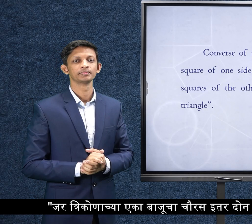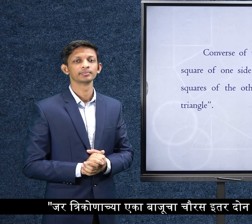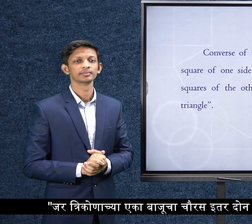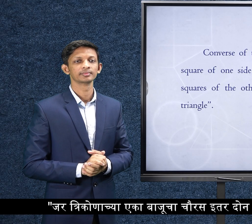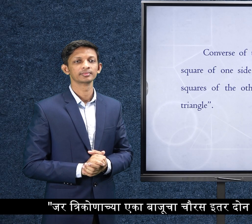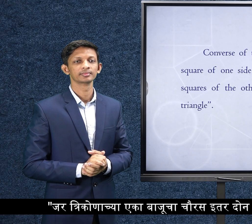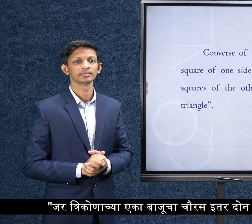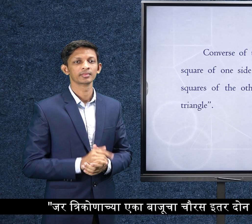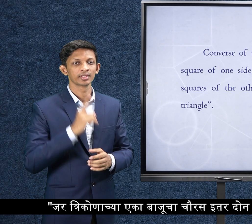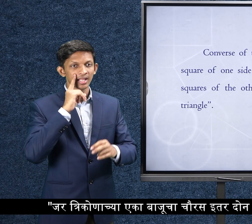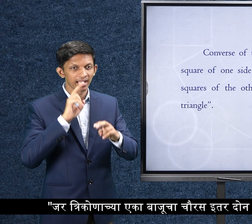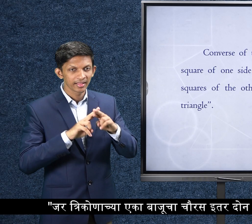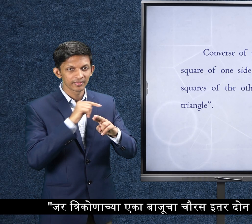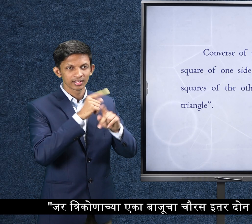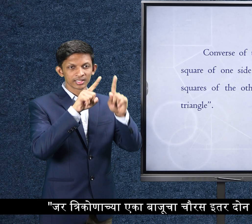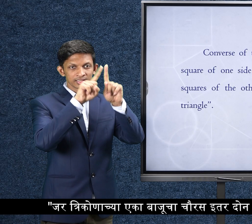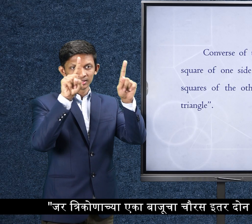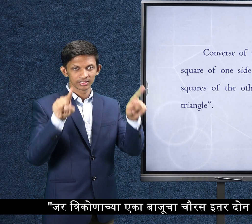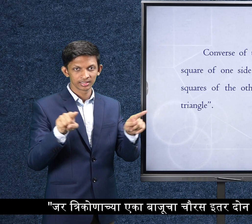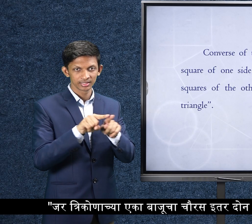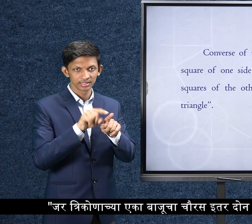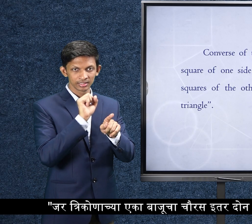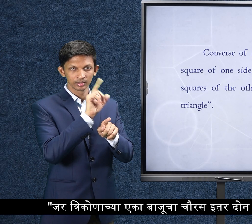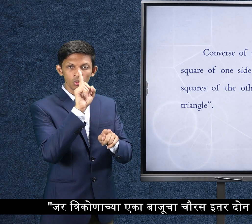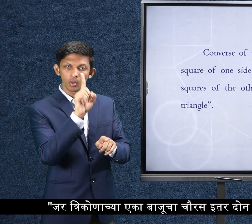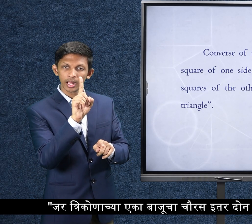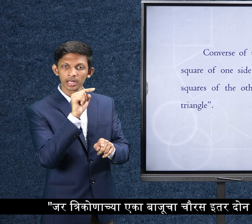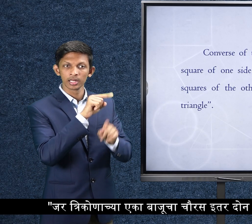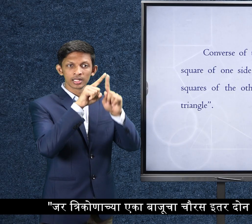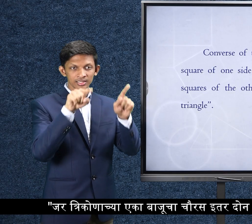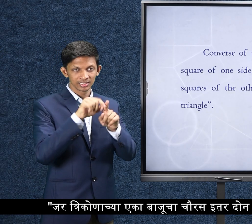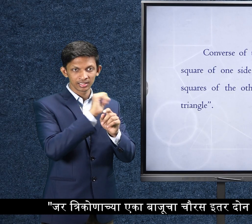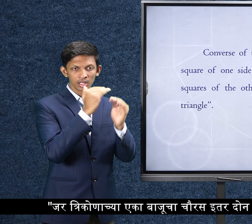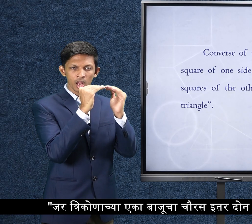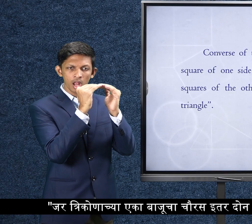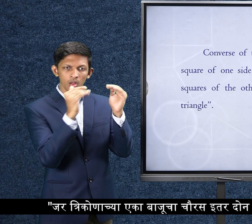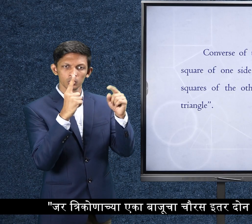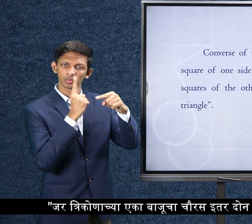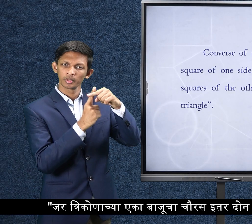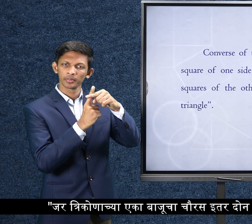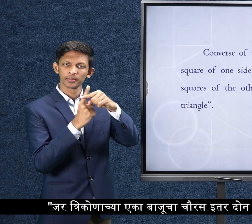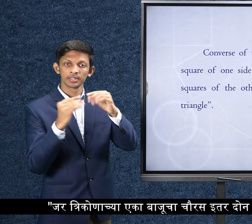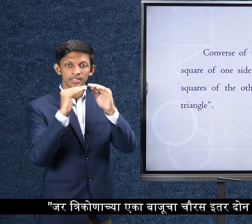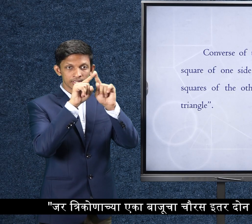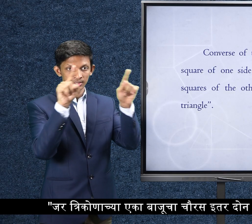जर त्रिकोणाचा एका बाजूचा चौरस इतर दोन बाजूंच्या चौकोनांच्या बेरीज इतका असेल